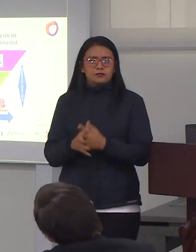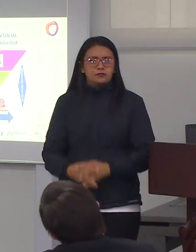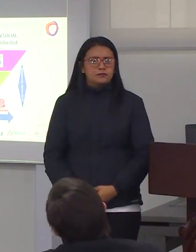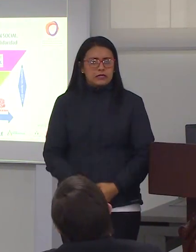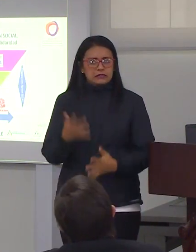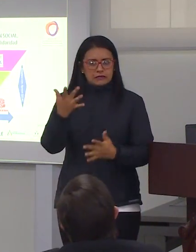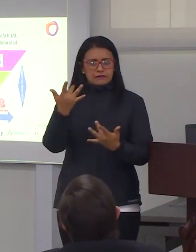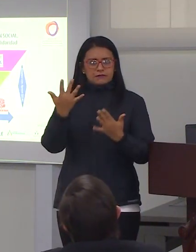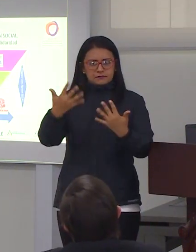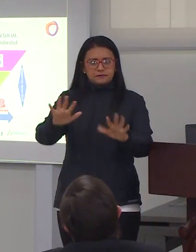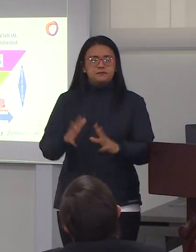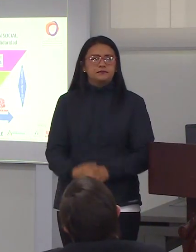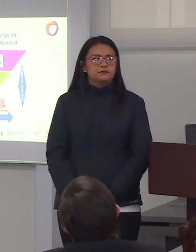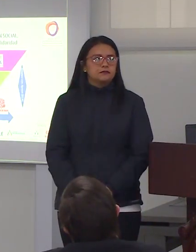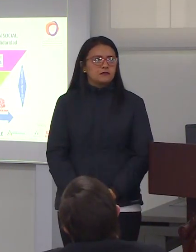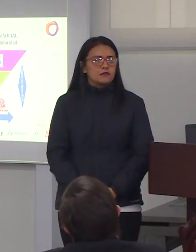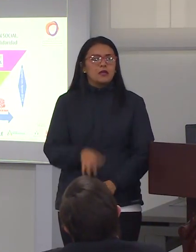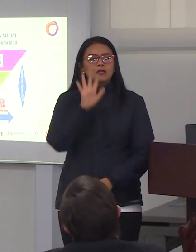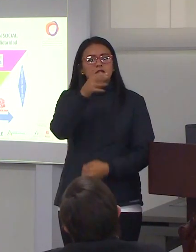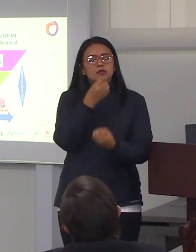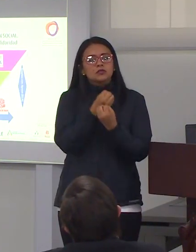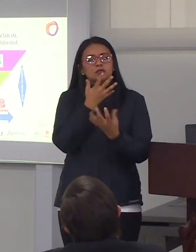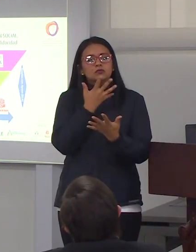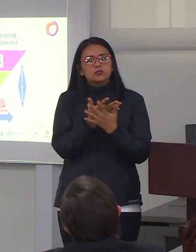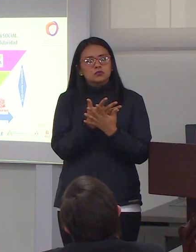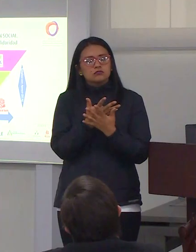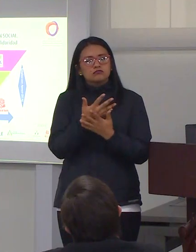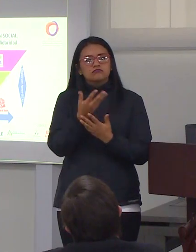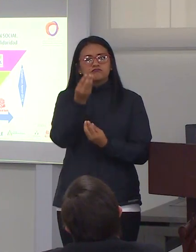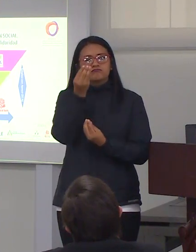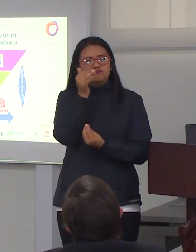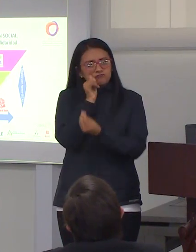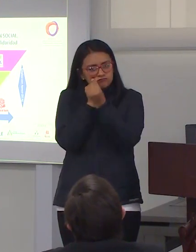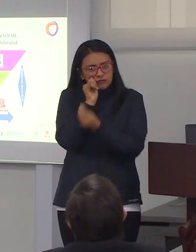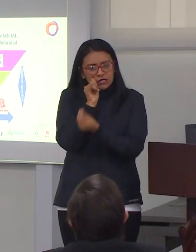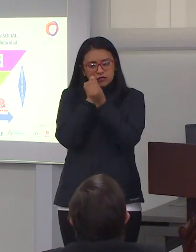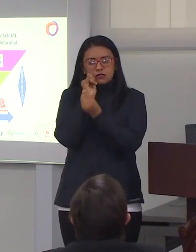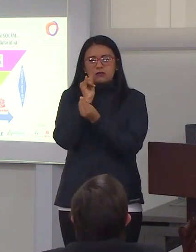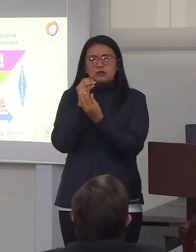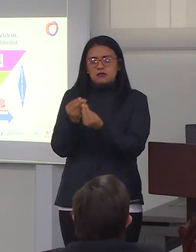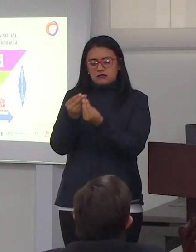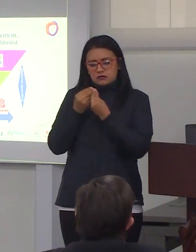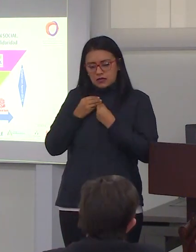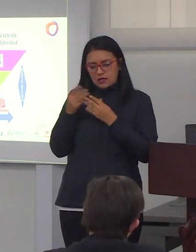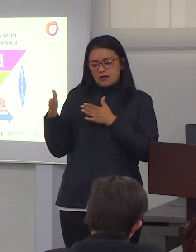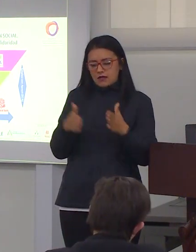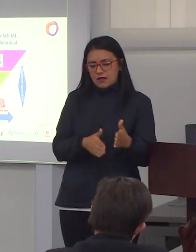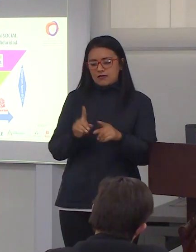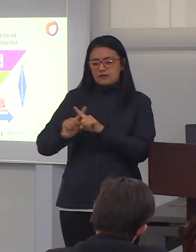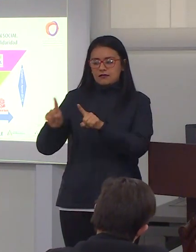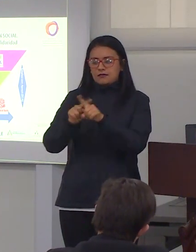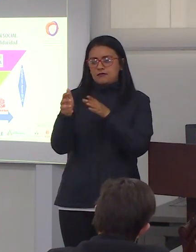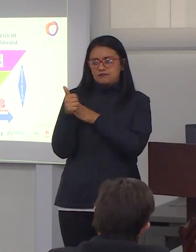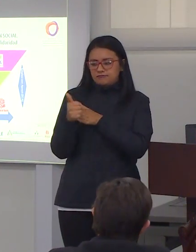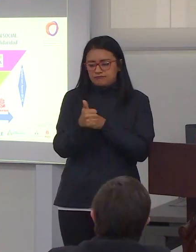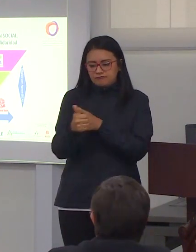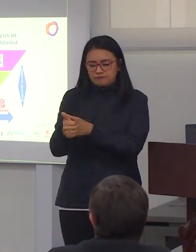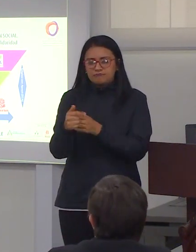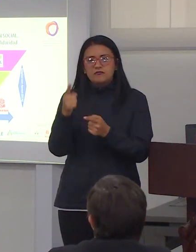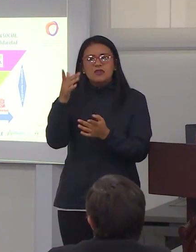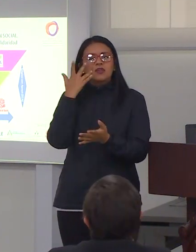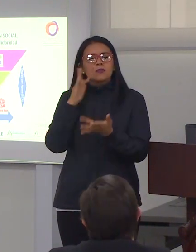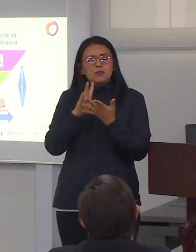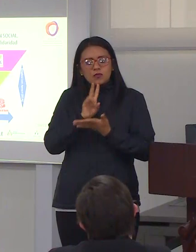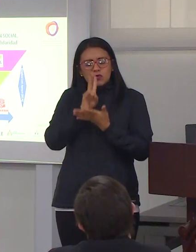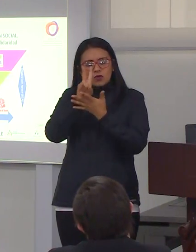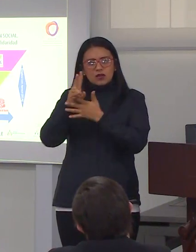a una estructura económica que también dé salidas diferentes a el